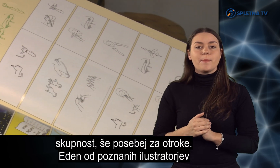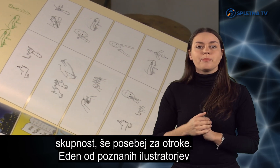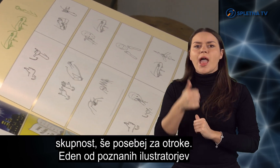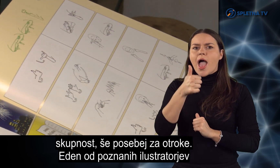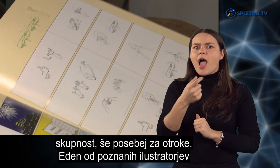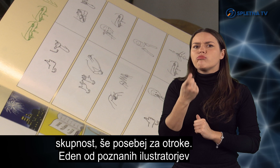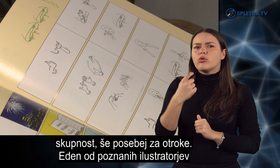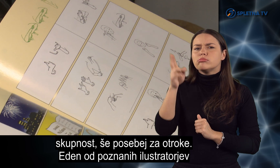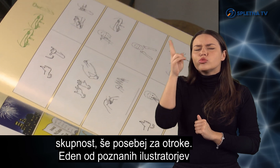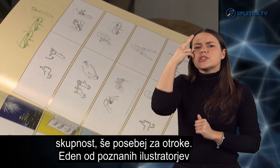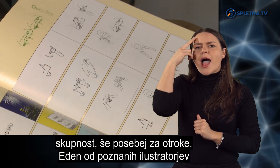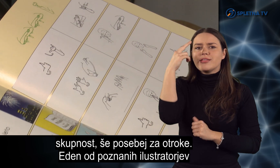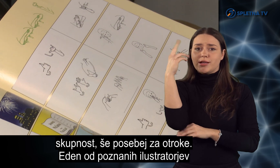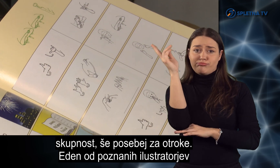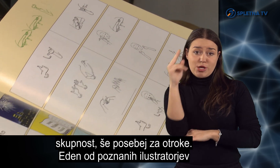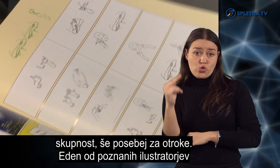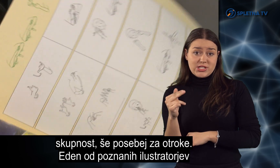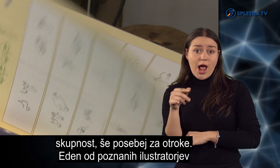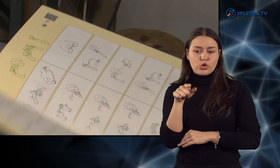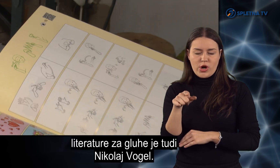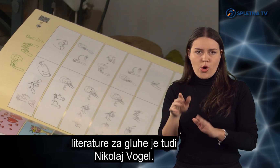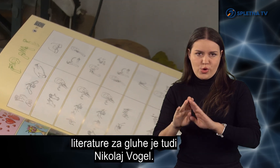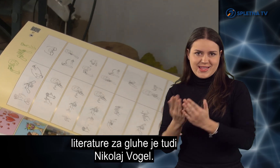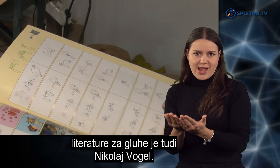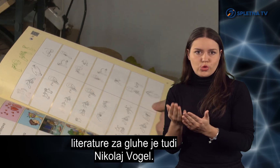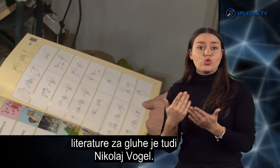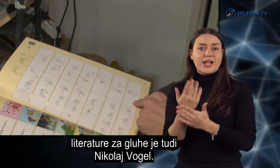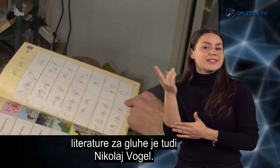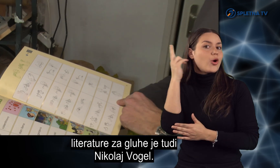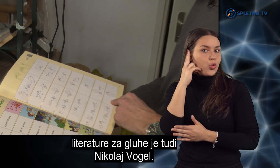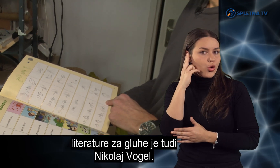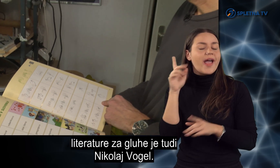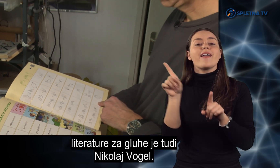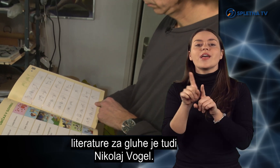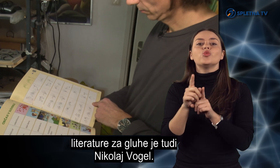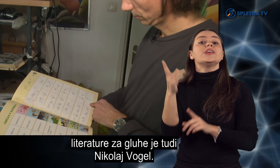Eden od poznanih ilustratorjev literature za gluhe je tudi Nikolaj Vogel.